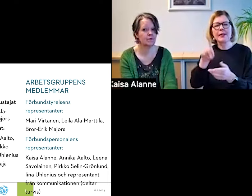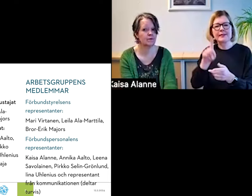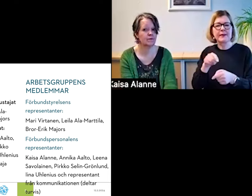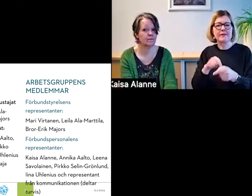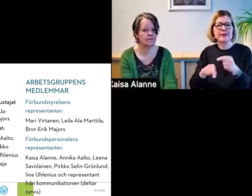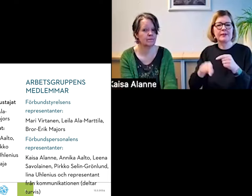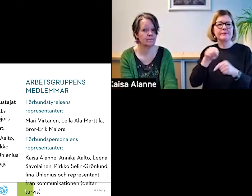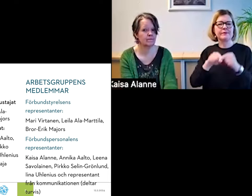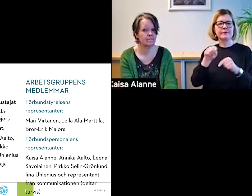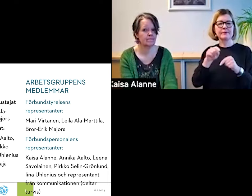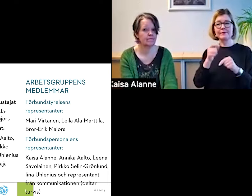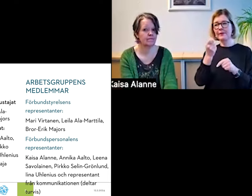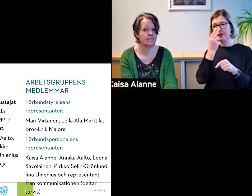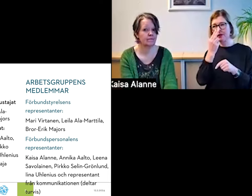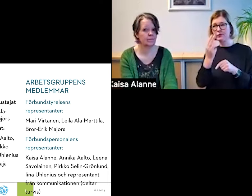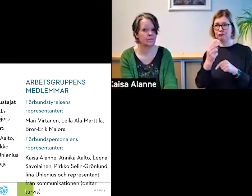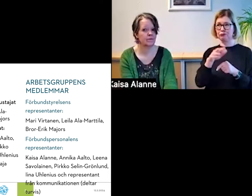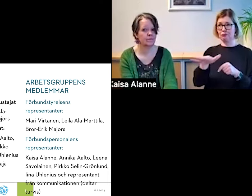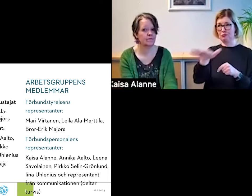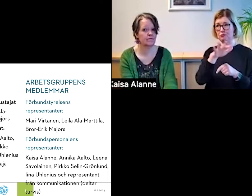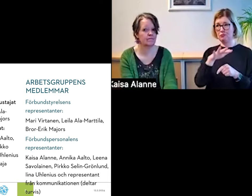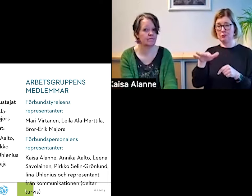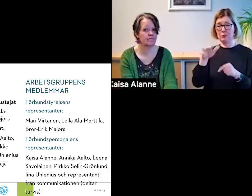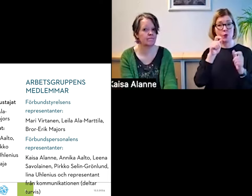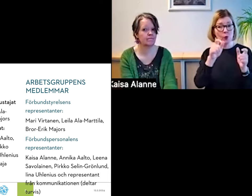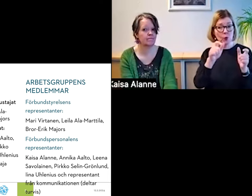Språkstyrkanissa on mietitty samansuuntaista.